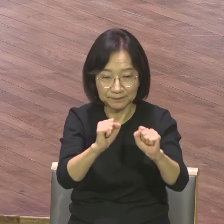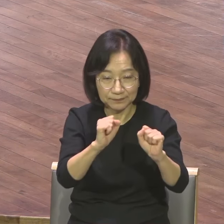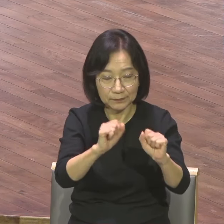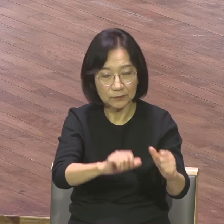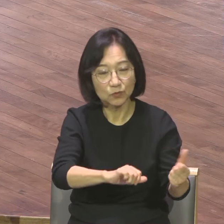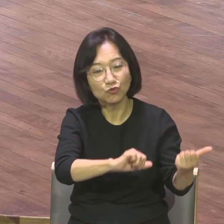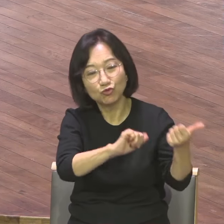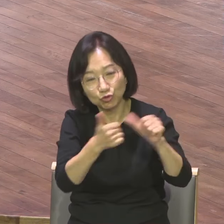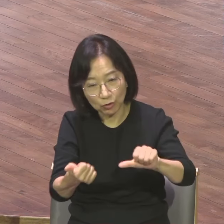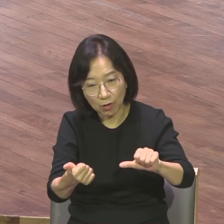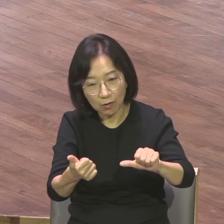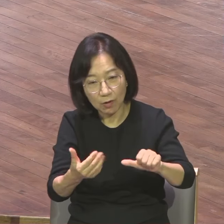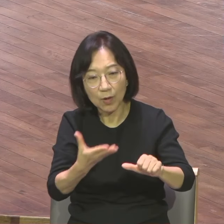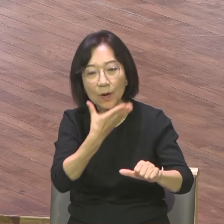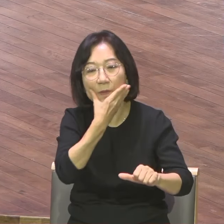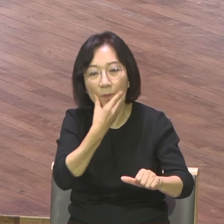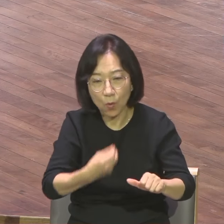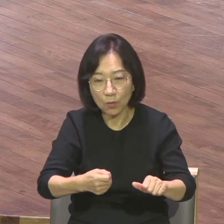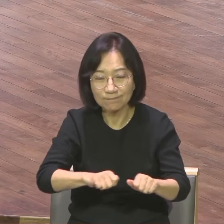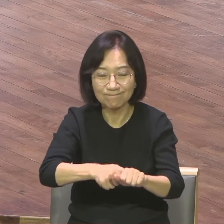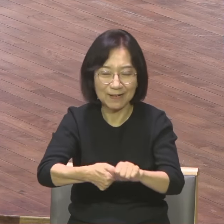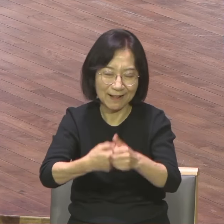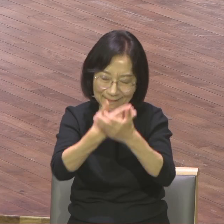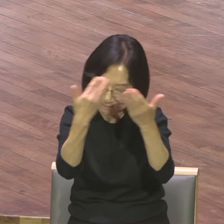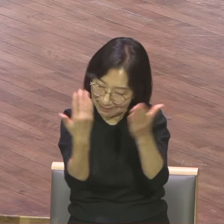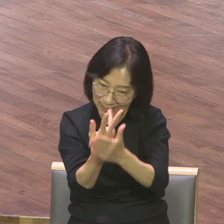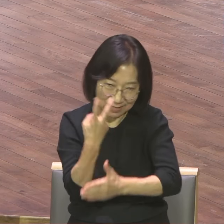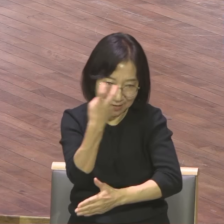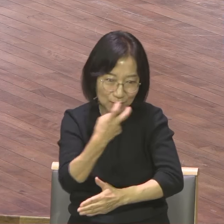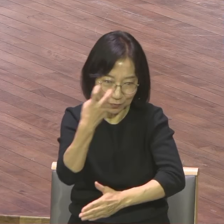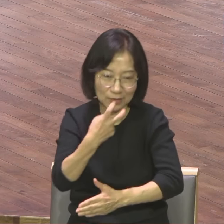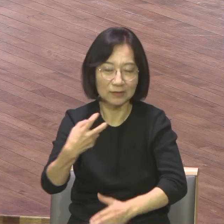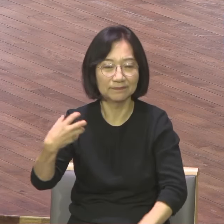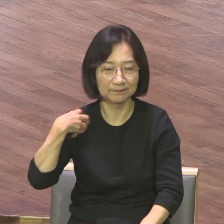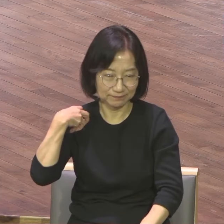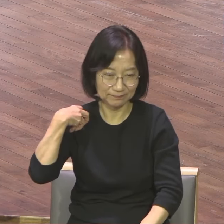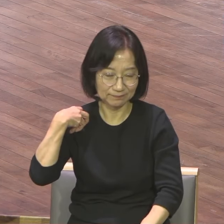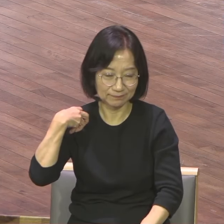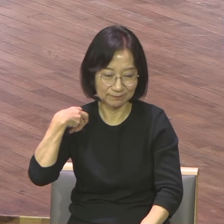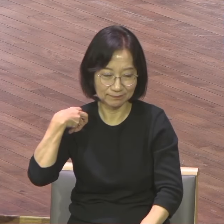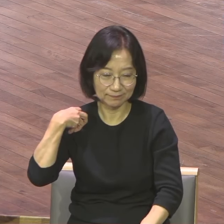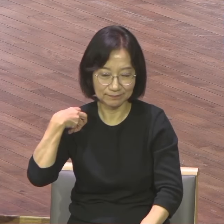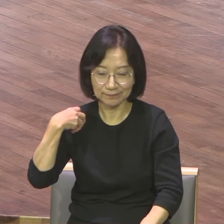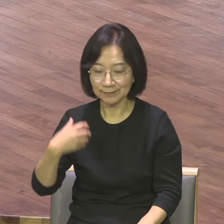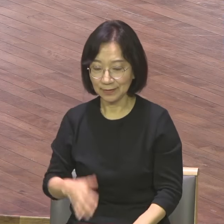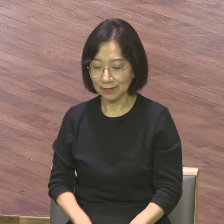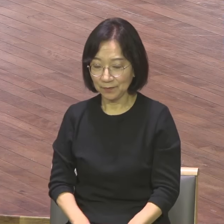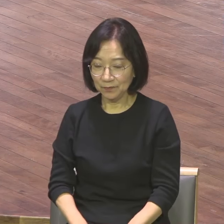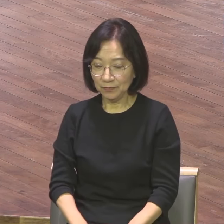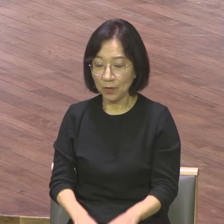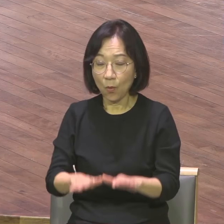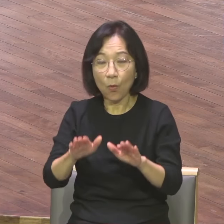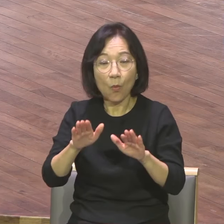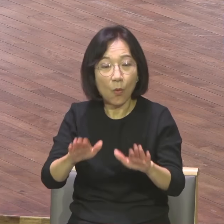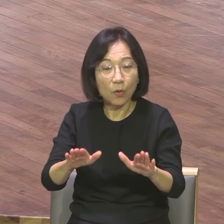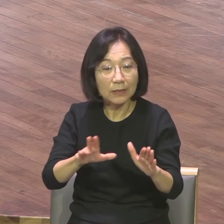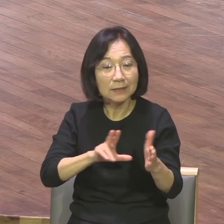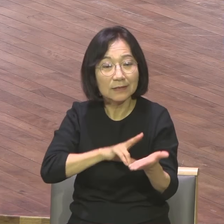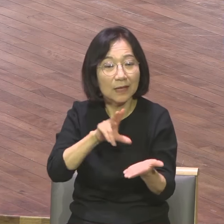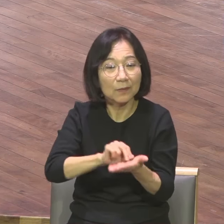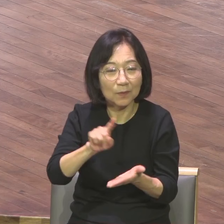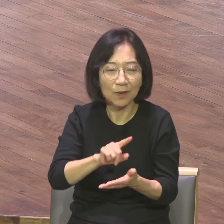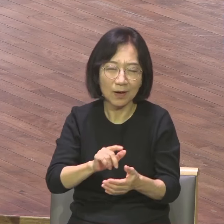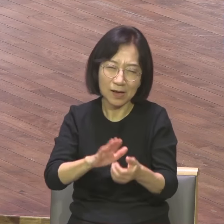생사화복을 주관하고 계신다니까요. 그러면서 오늘 제목이 뭡니까? 사매시고